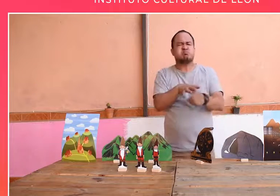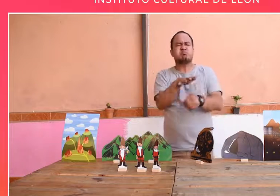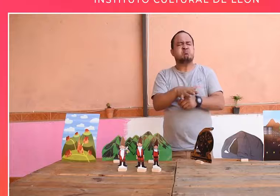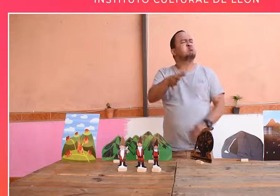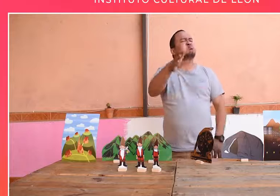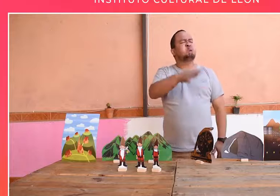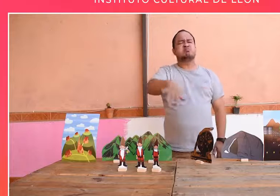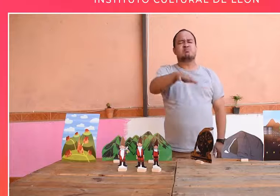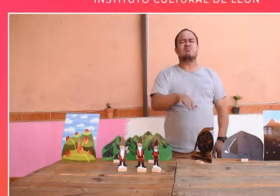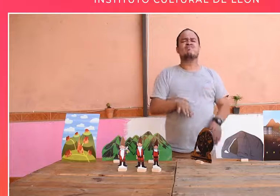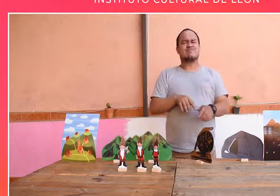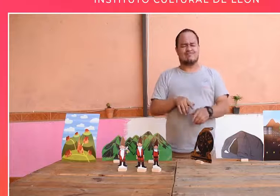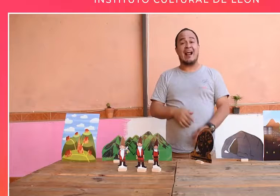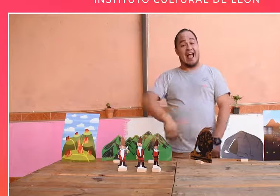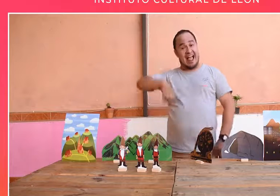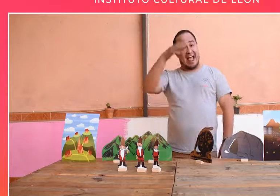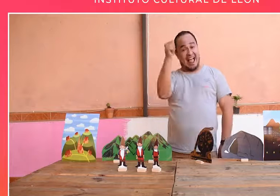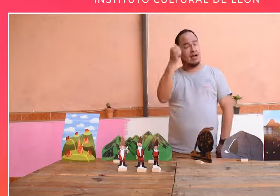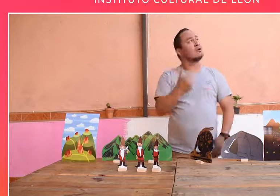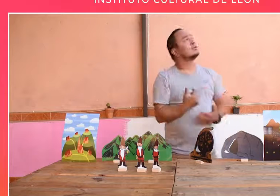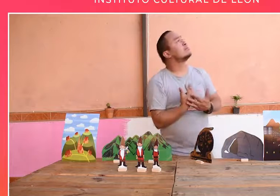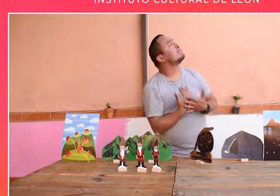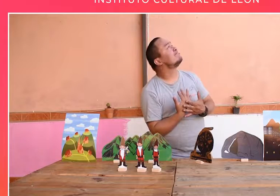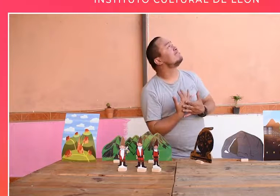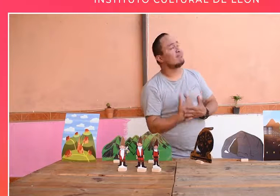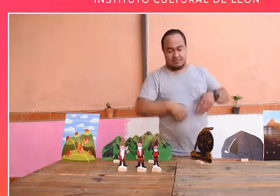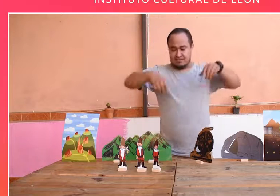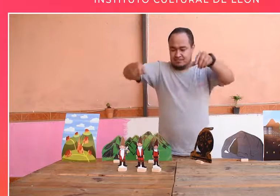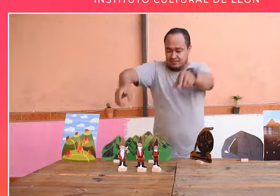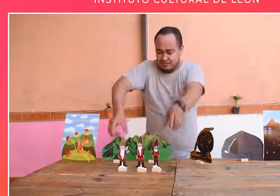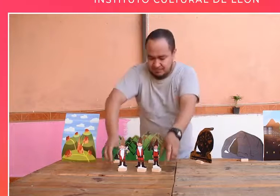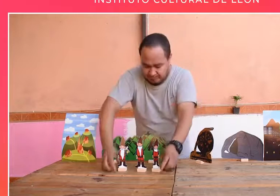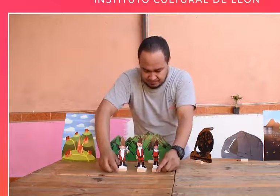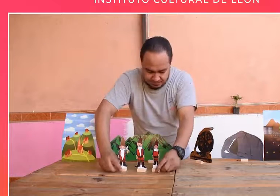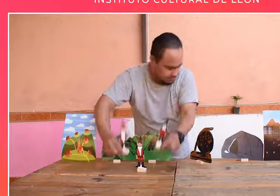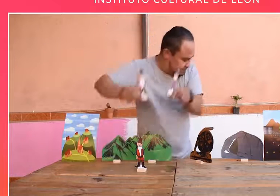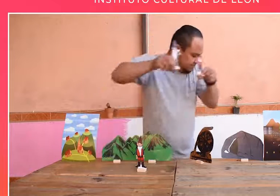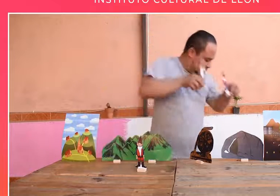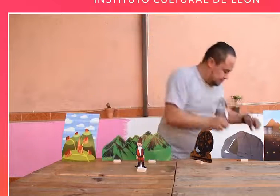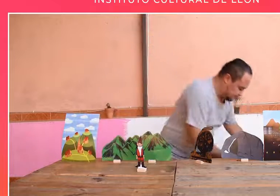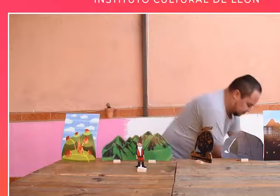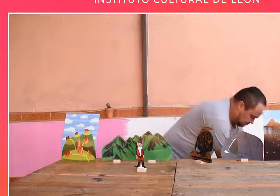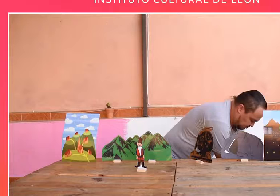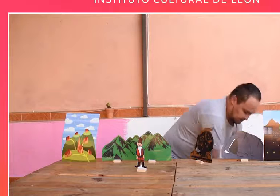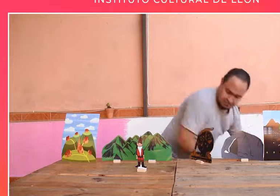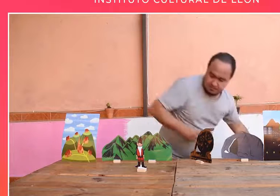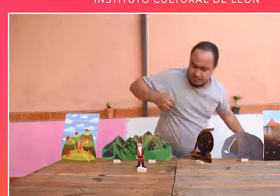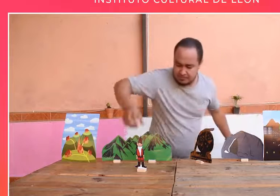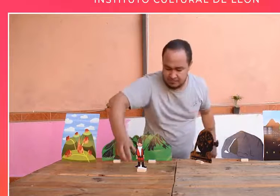Ellos dijeron que podían encontrar a otro sapo y a otro vaso para suplir al anterior.